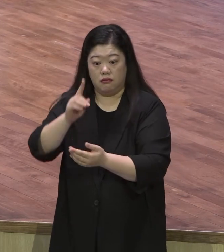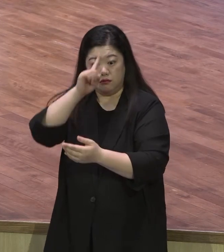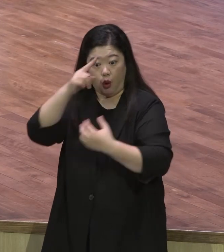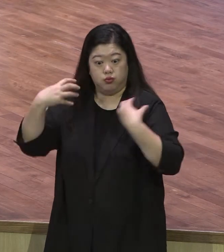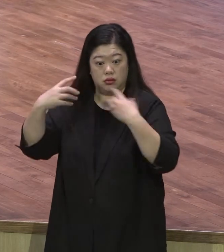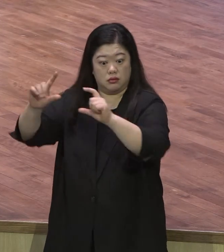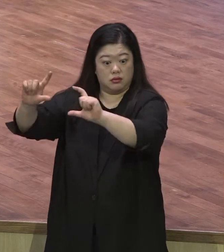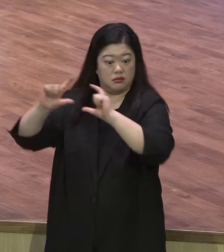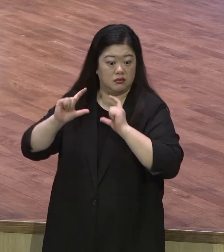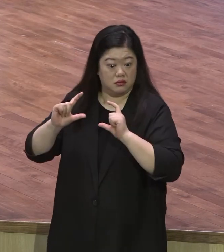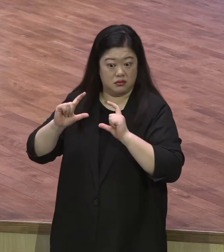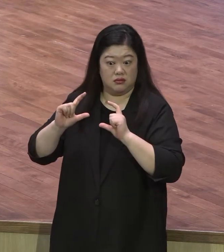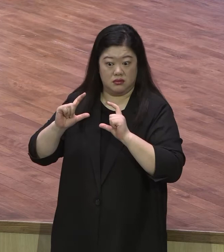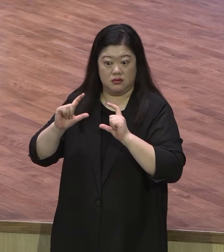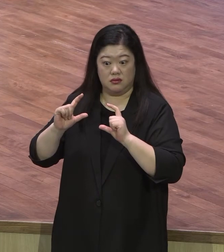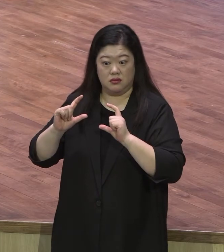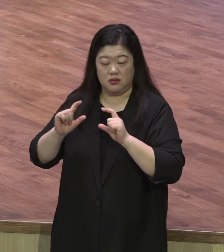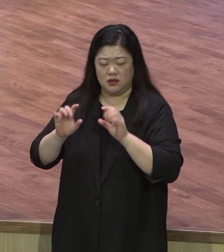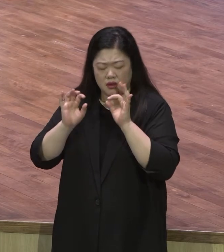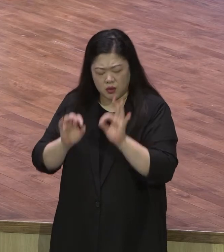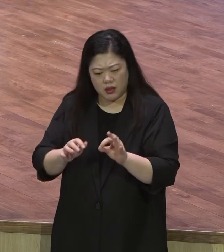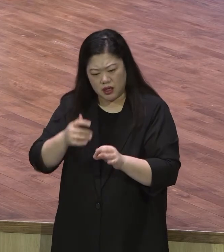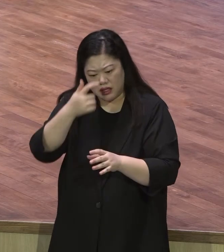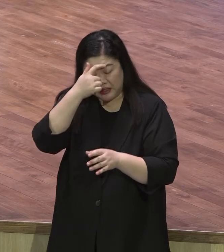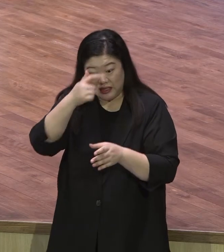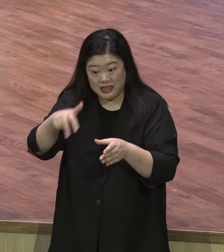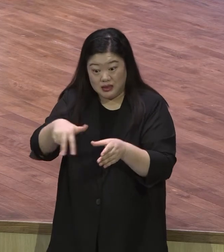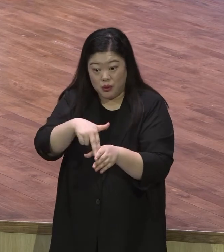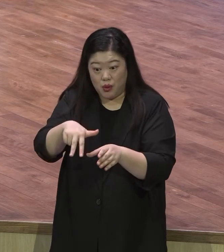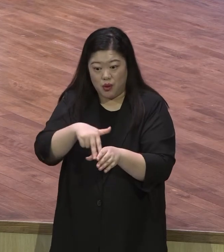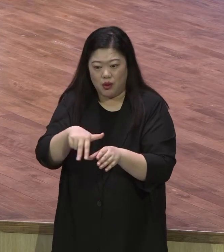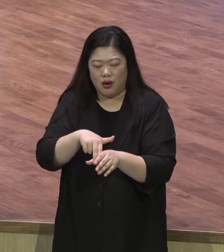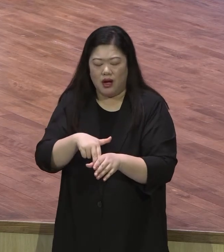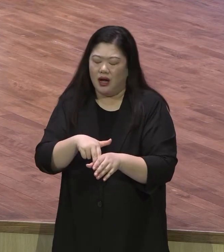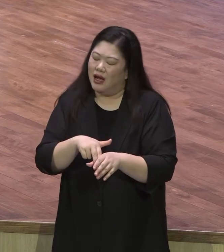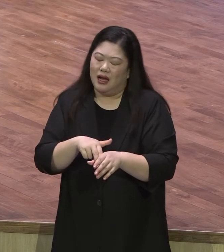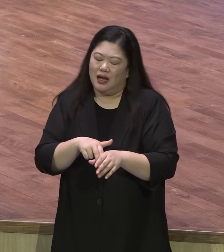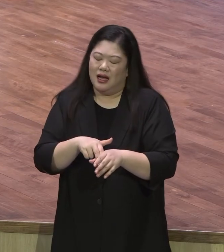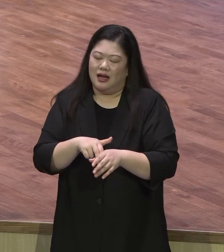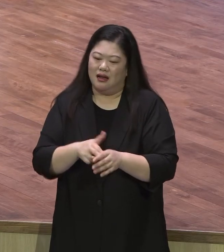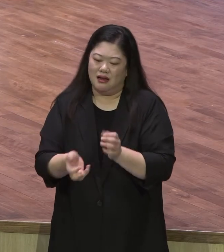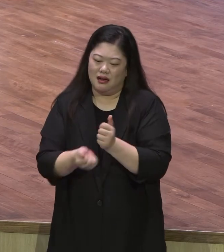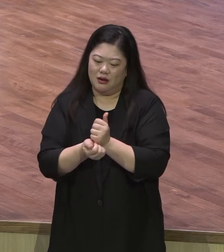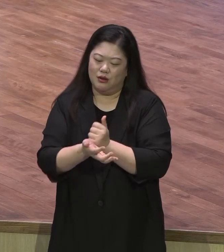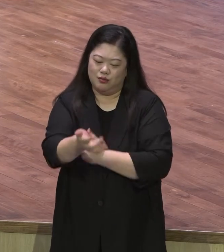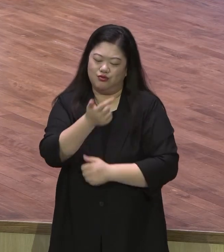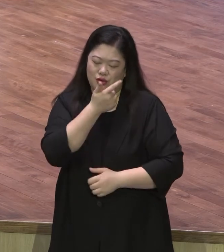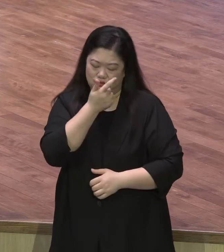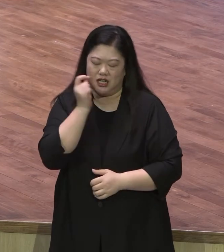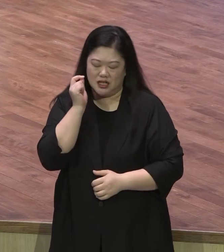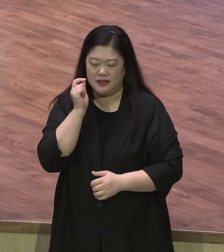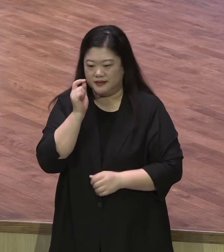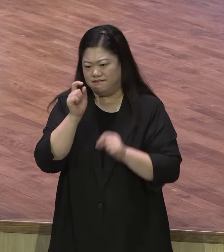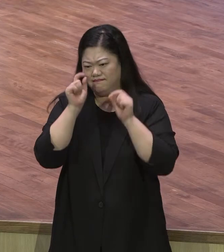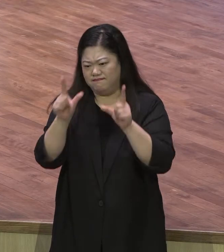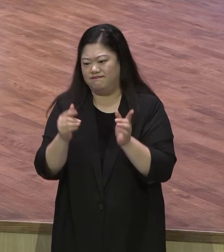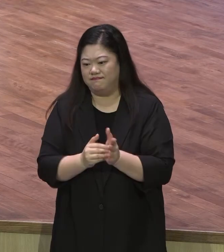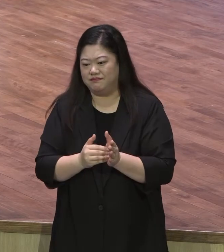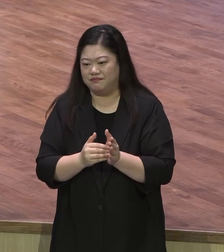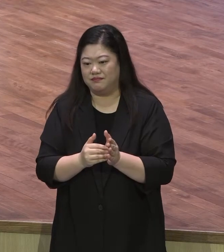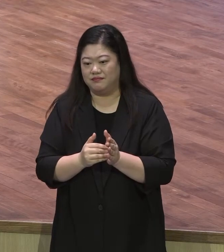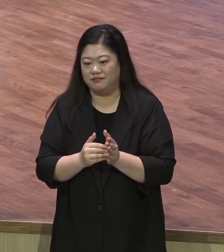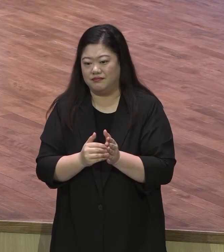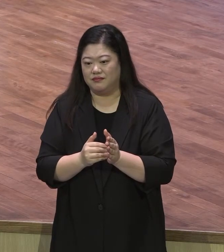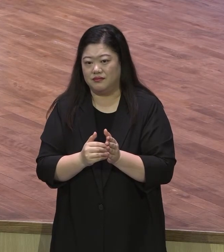그러니까 그만큼 우리 기독교 교회가 현저하게 영향이 떨어졌다는 거예요 저가 저 시내